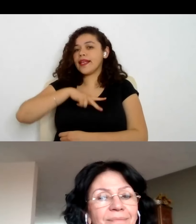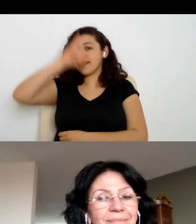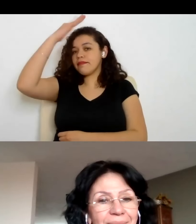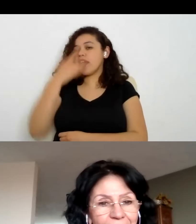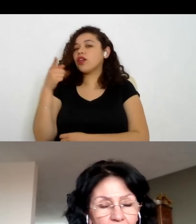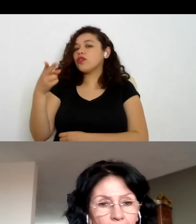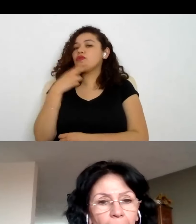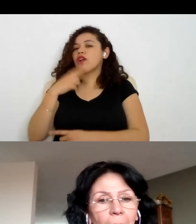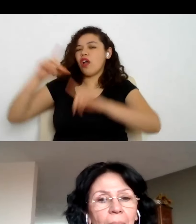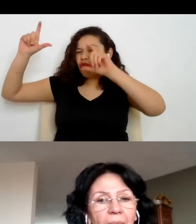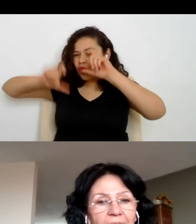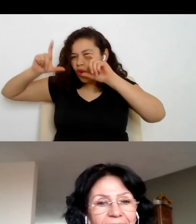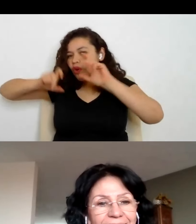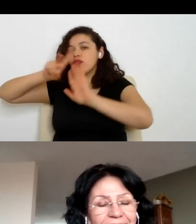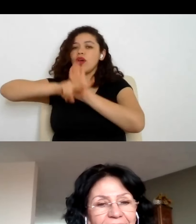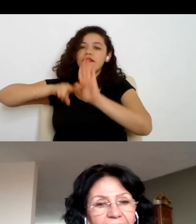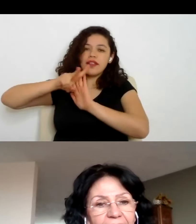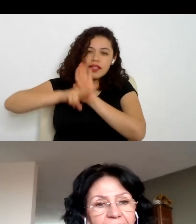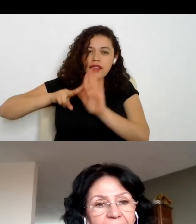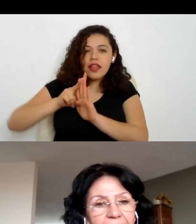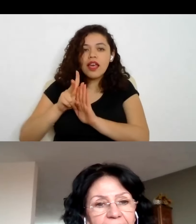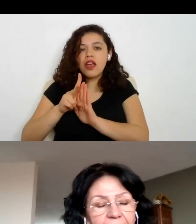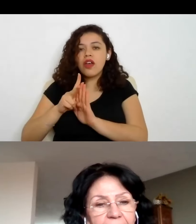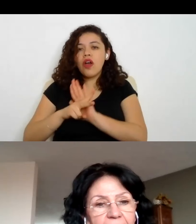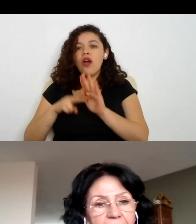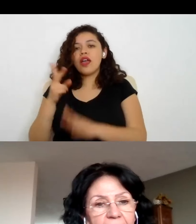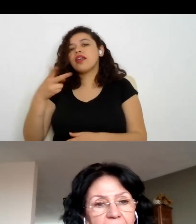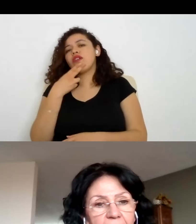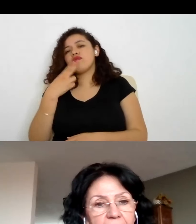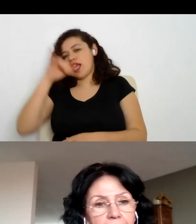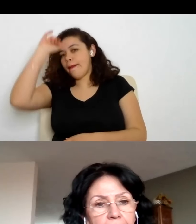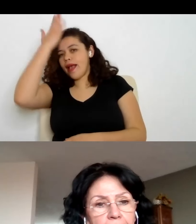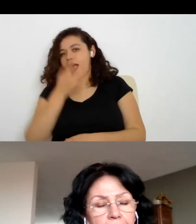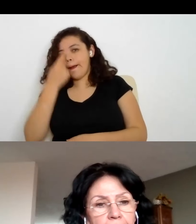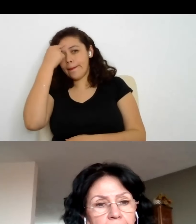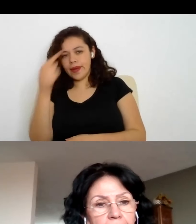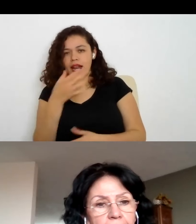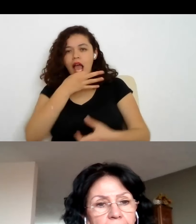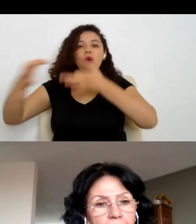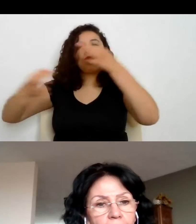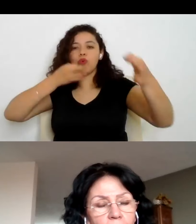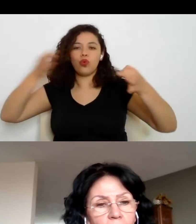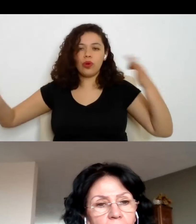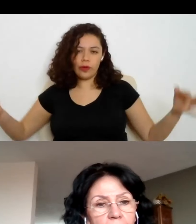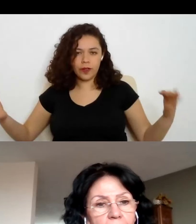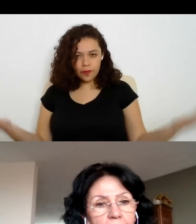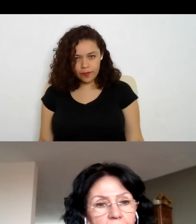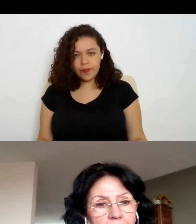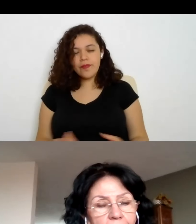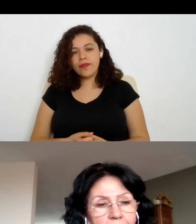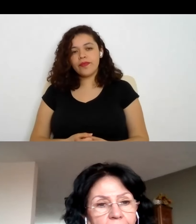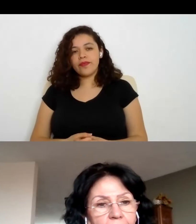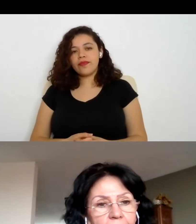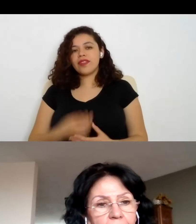en fotografía, en video, y que generalmente se utilizan esas imágenes para fines promocionales. Entonces, justo ahí